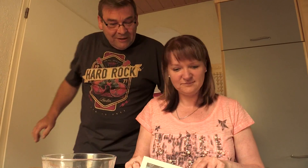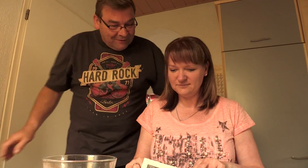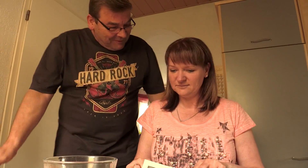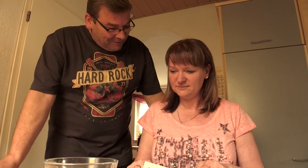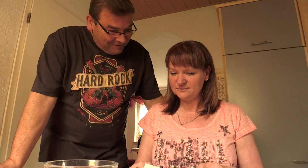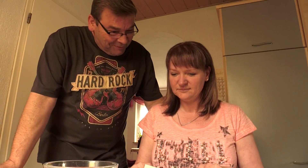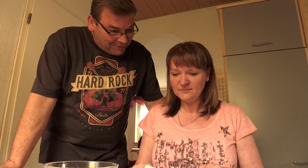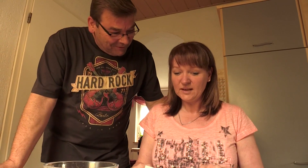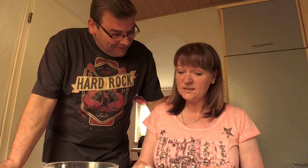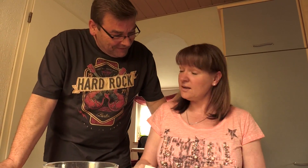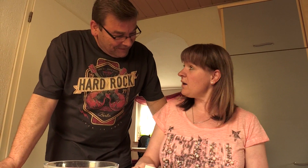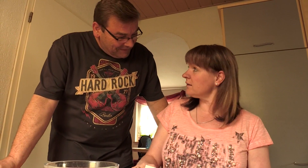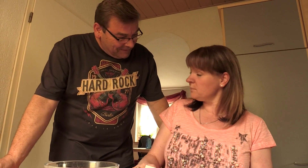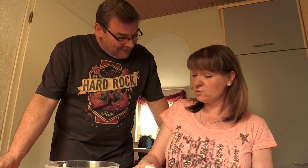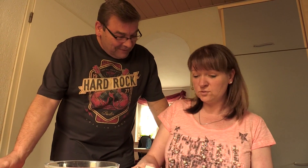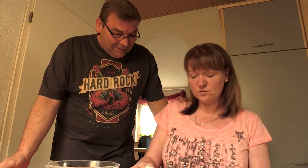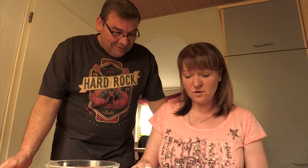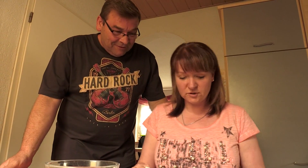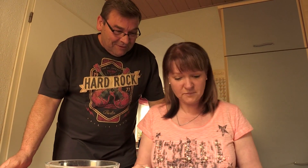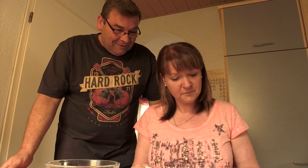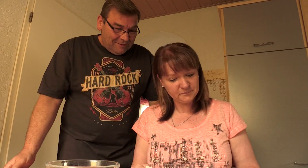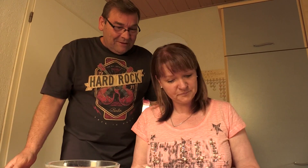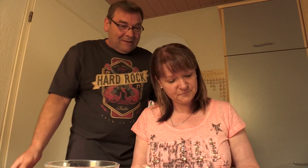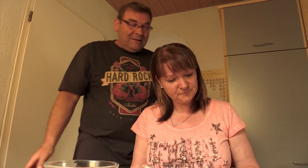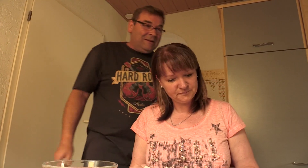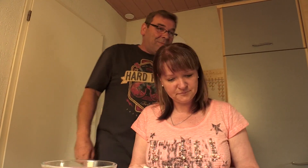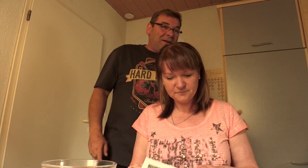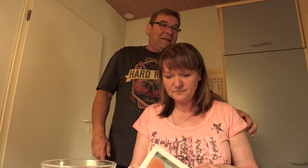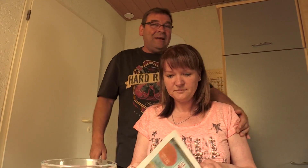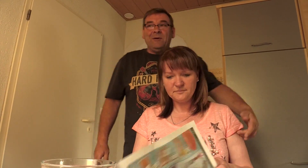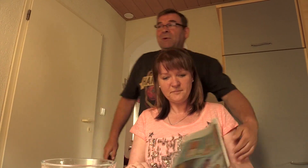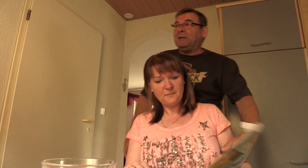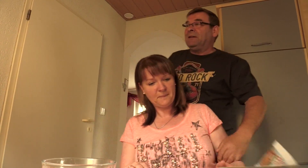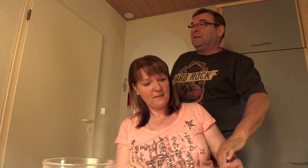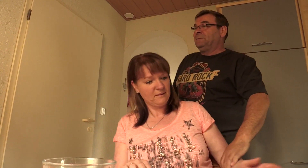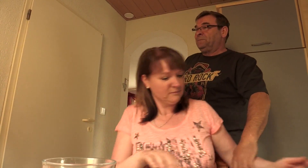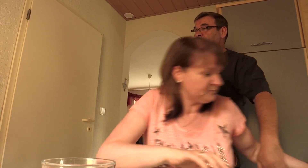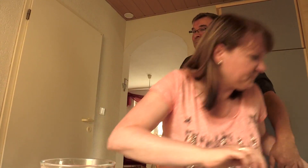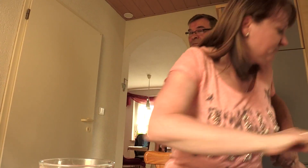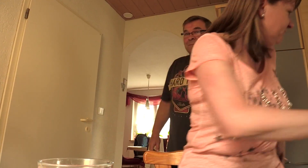was machst du ich schaue angebote dort ich habe